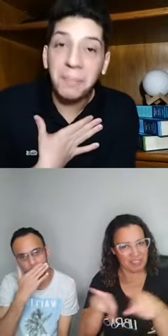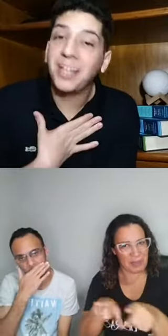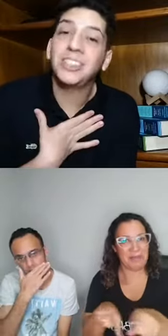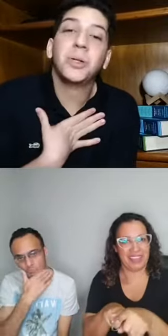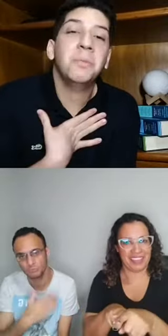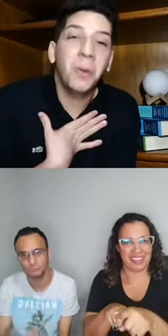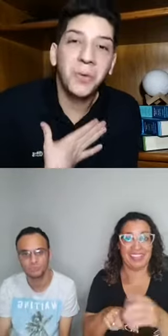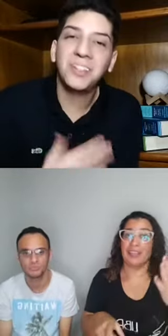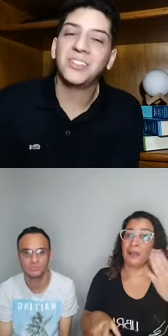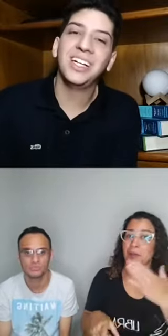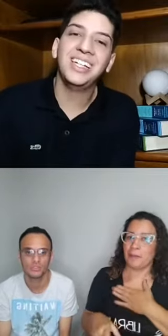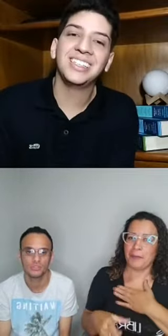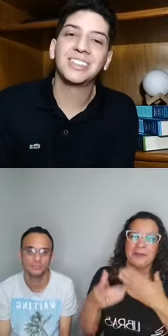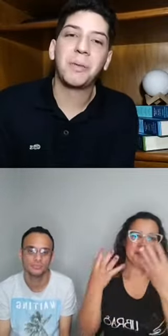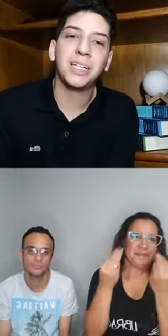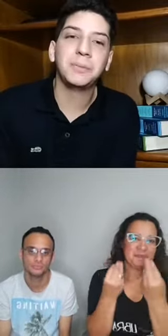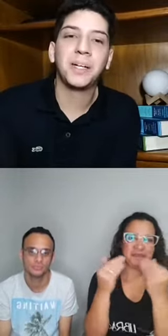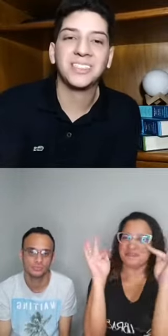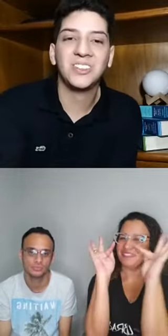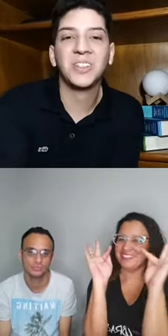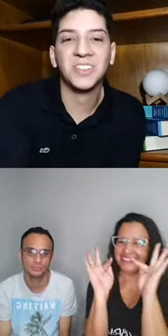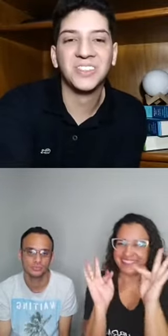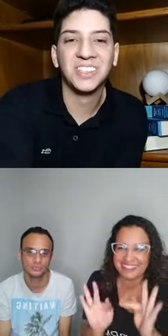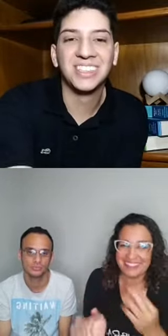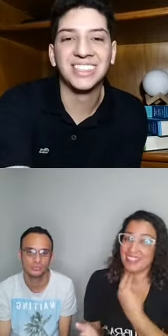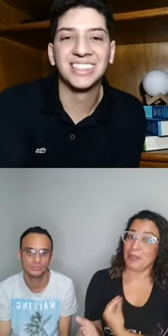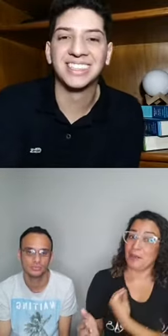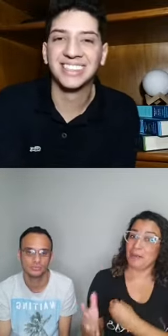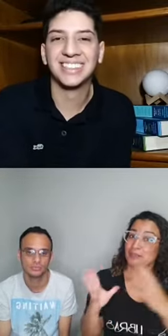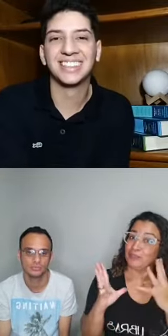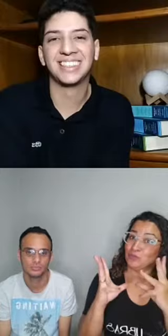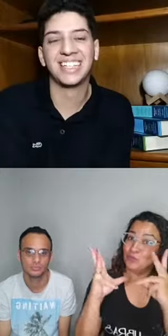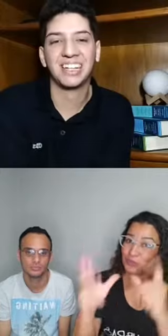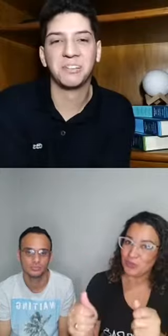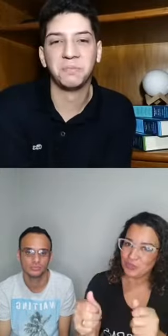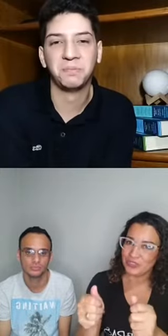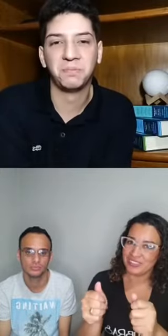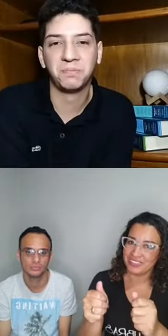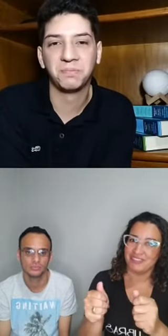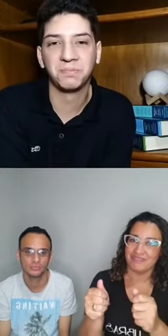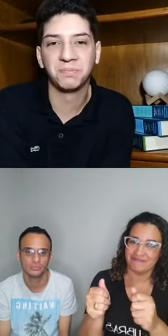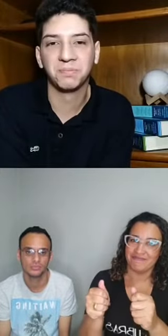da minha parte, estou muito feliz com a participação de todos vocês.